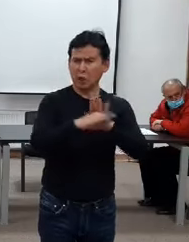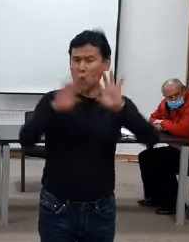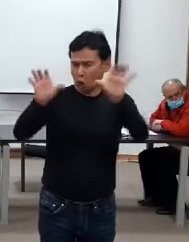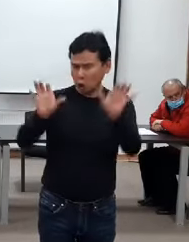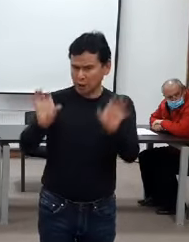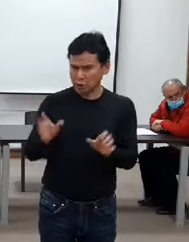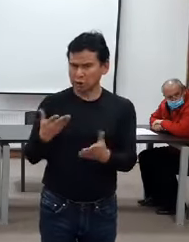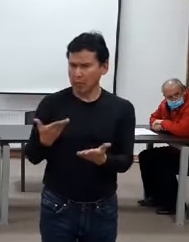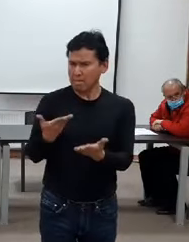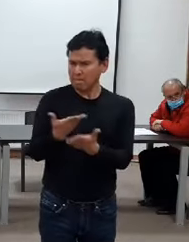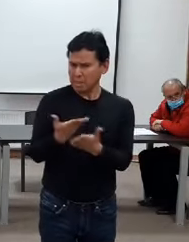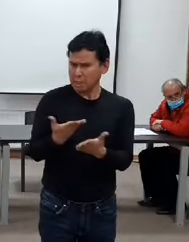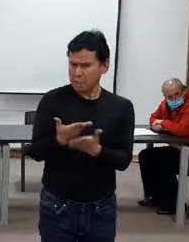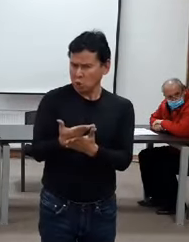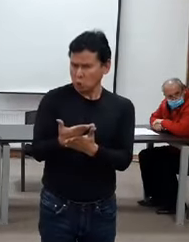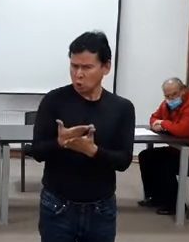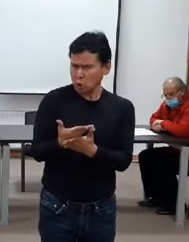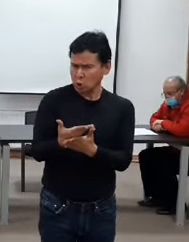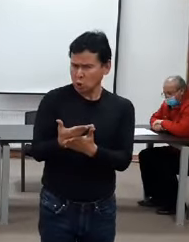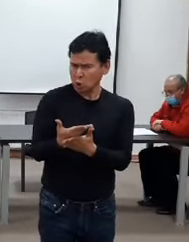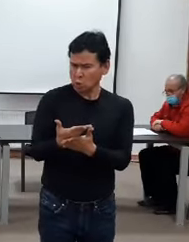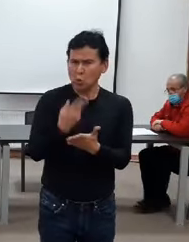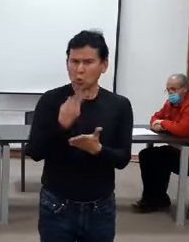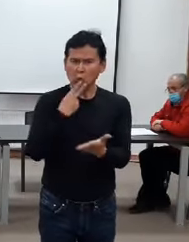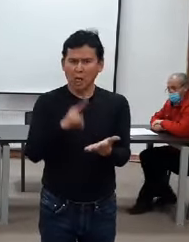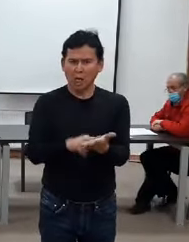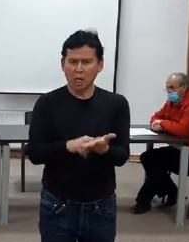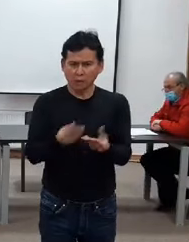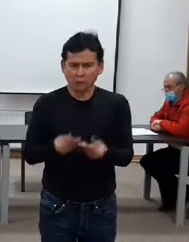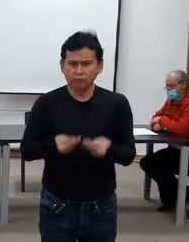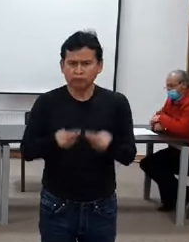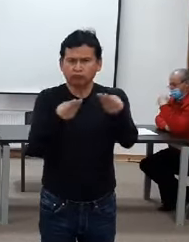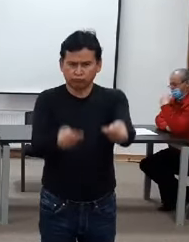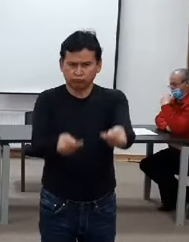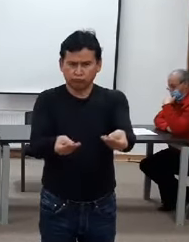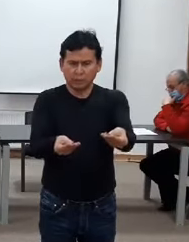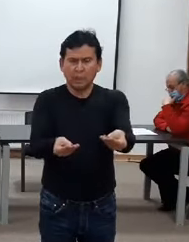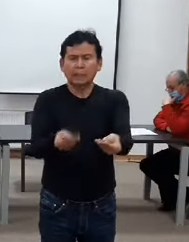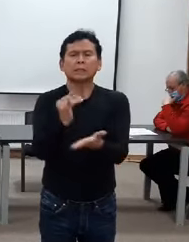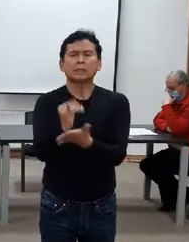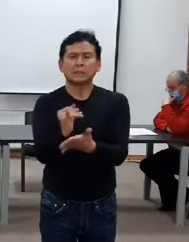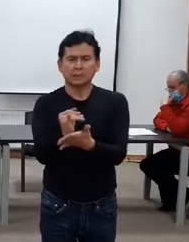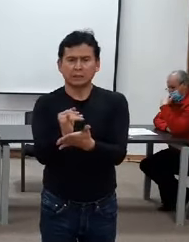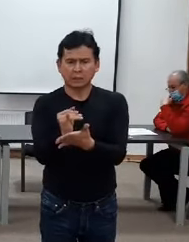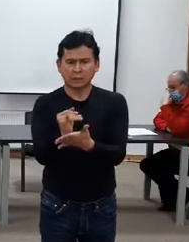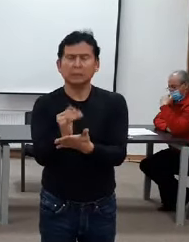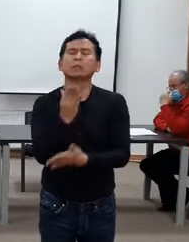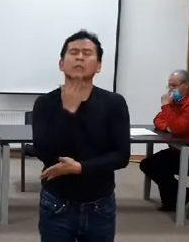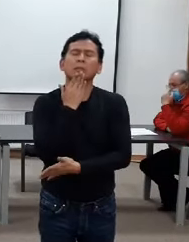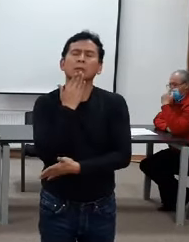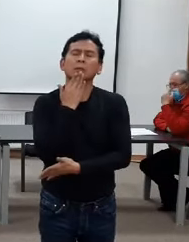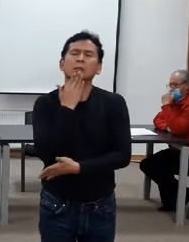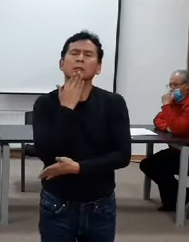estaban solicitando? Recién hace instante entregaron una carta en la oficina de parte de Intendencia y también la agrupación de Carla